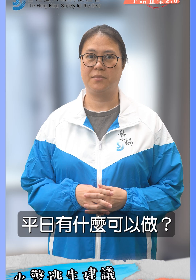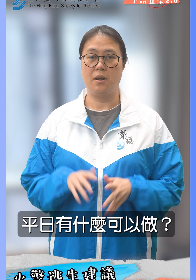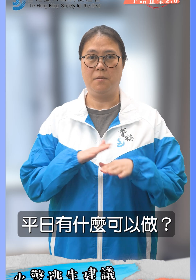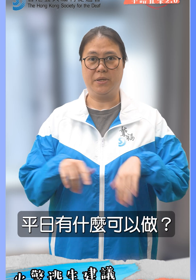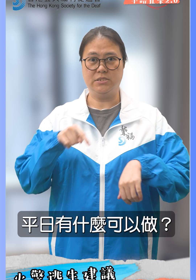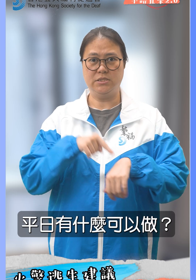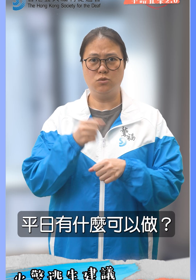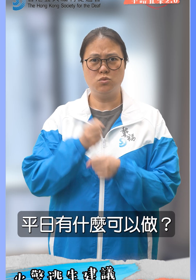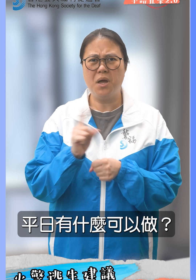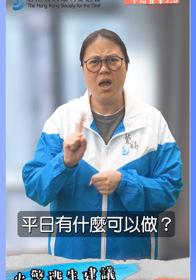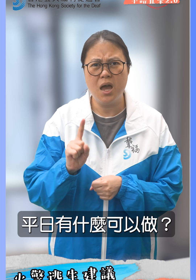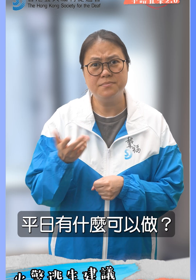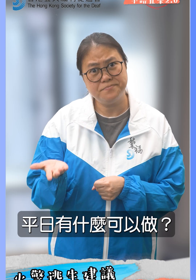平日有啲乜嘢可以做呢？